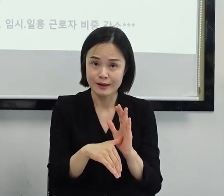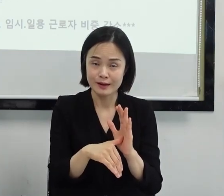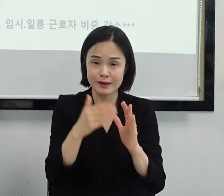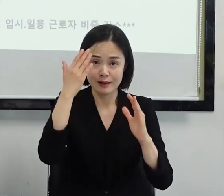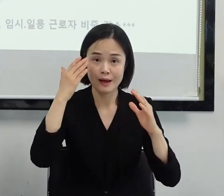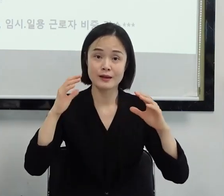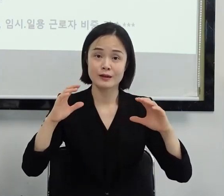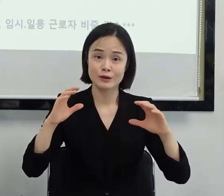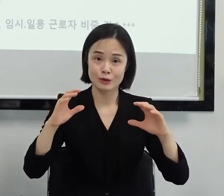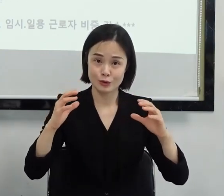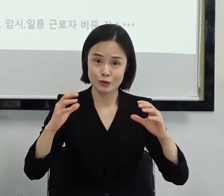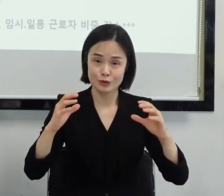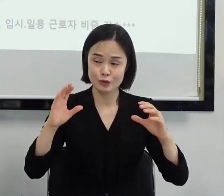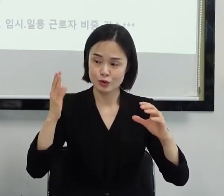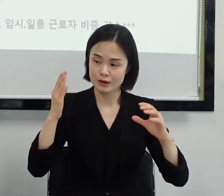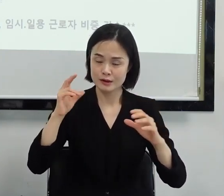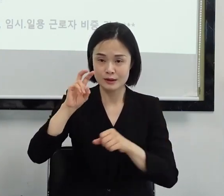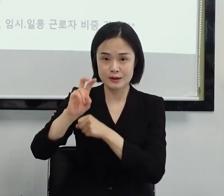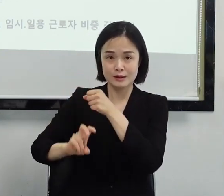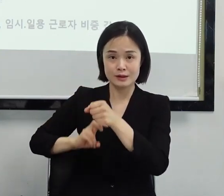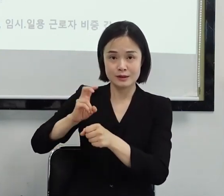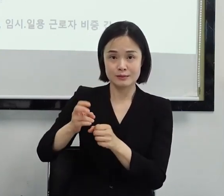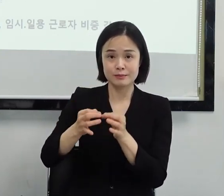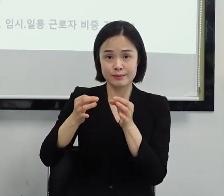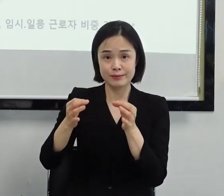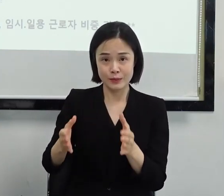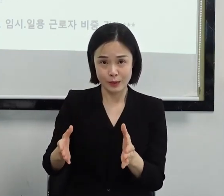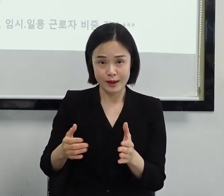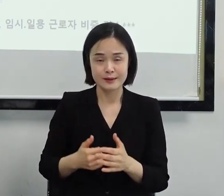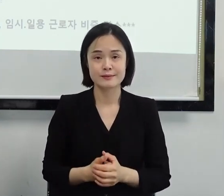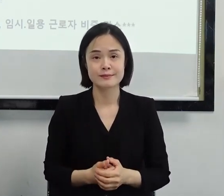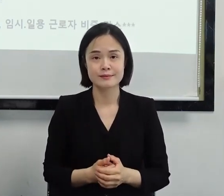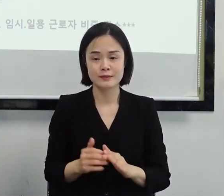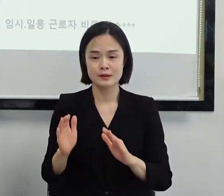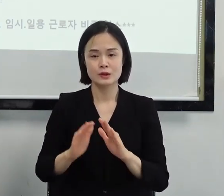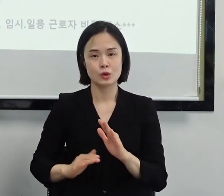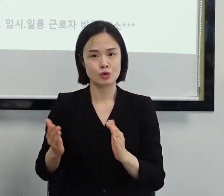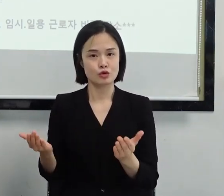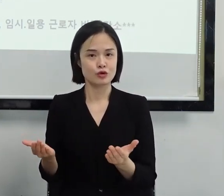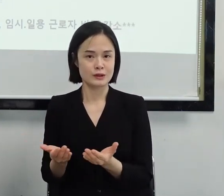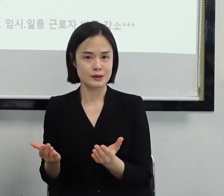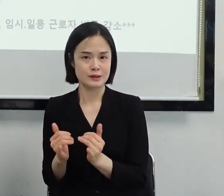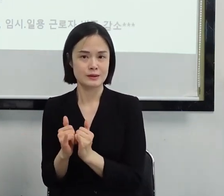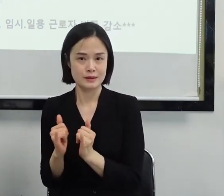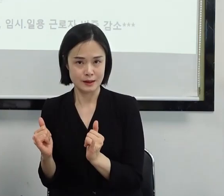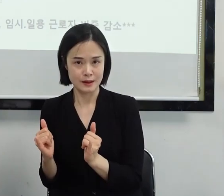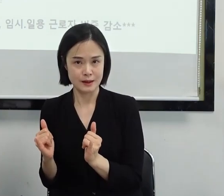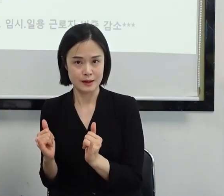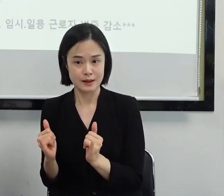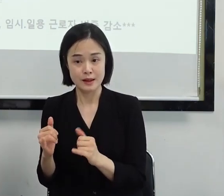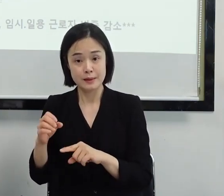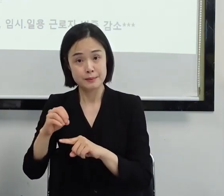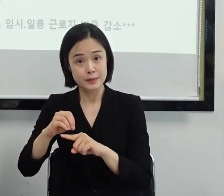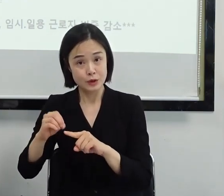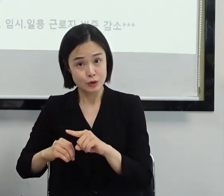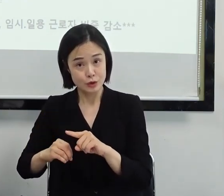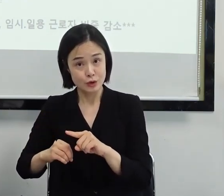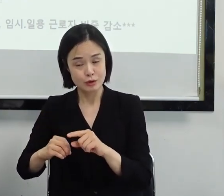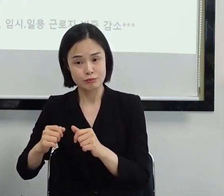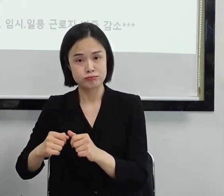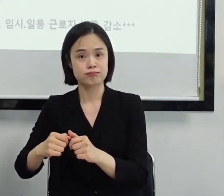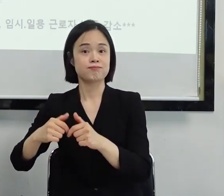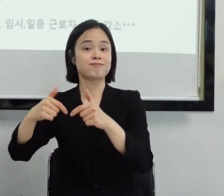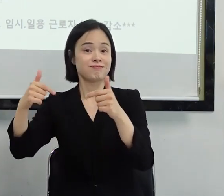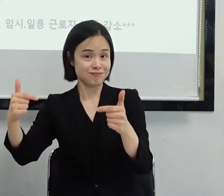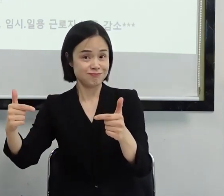우리나라가 최근 한 20년간의 상용 근로자, 정규직 근로자의 비율이 역시 많이